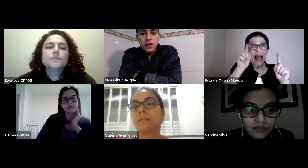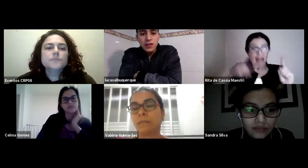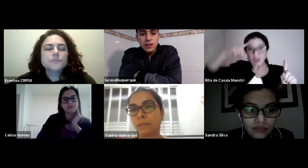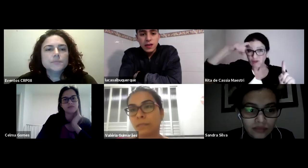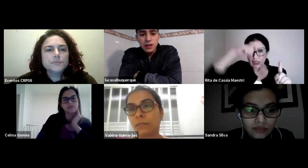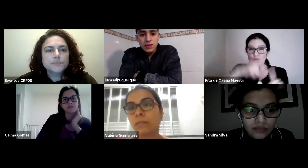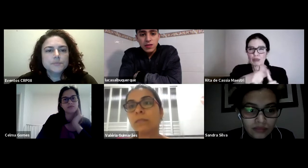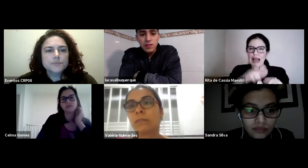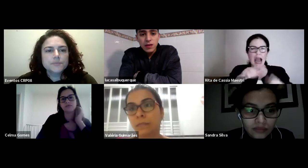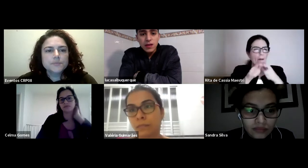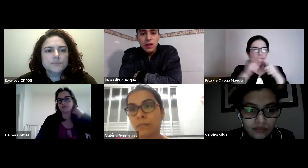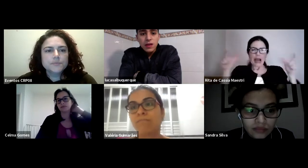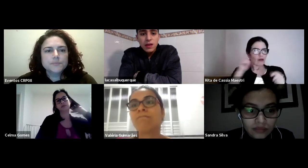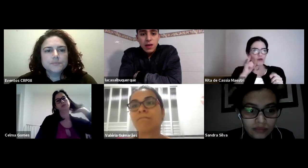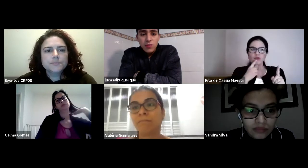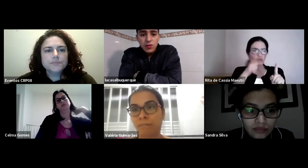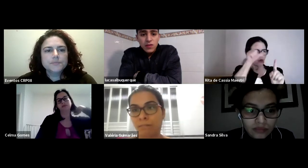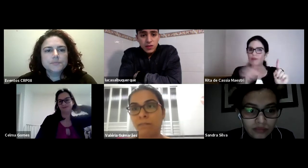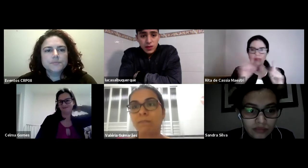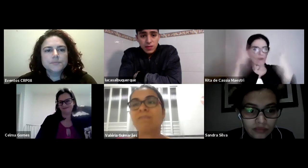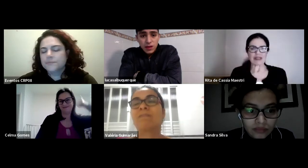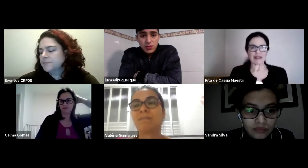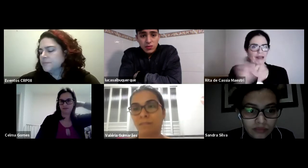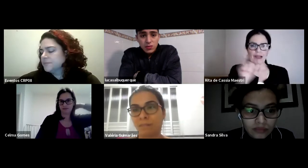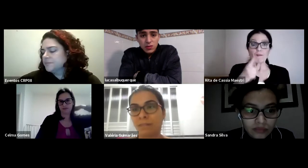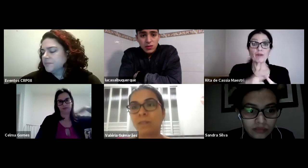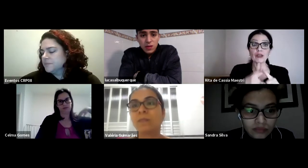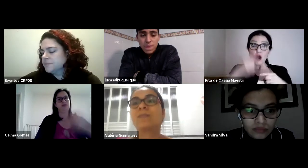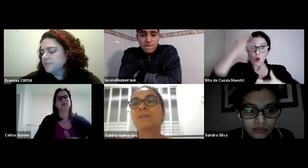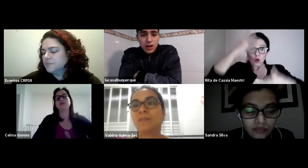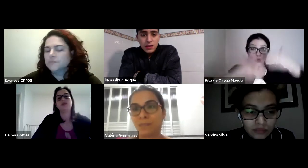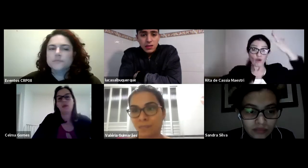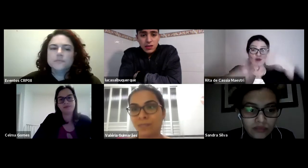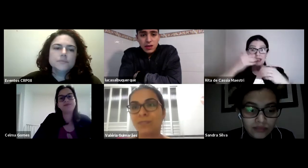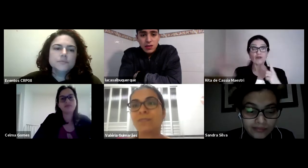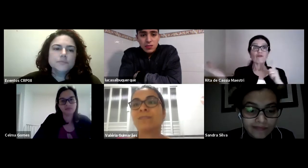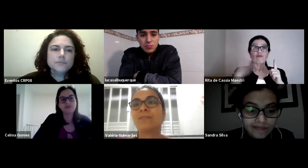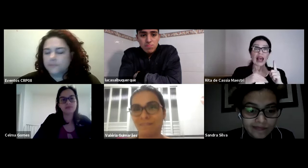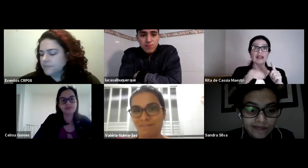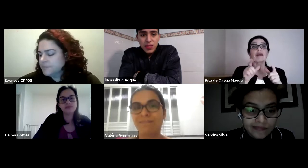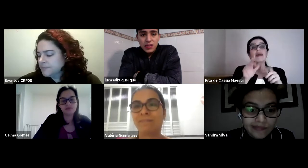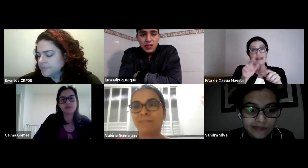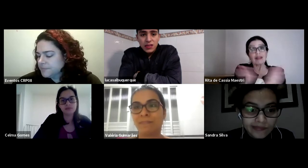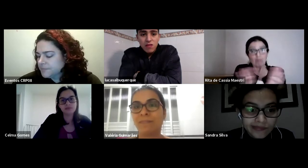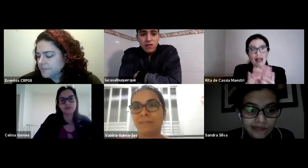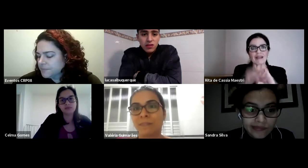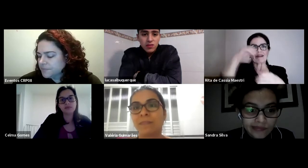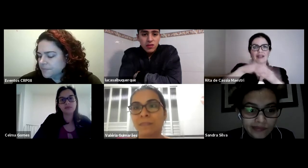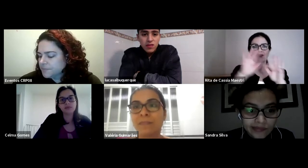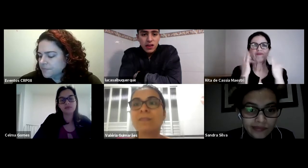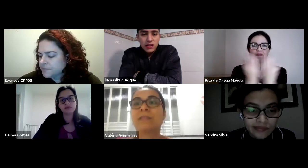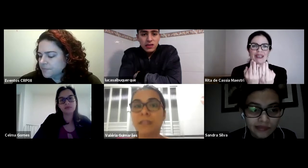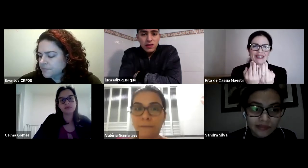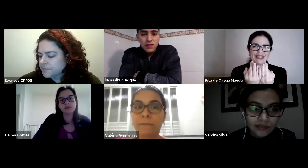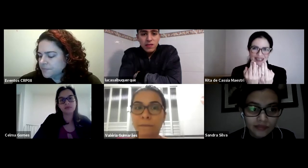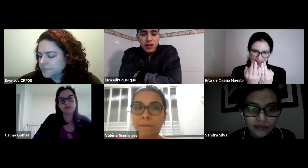de trazer essa relação da família. É muito difícil, porque a maioria dos surdos, eles não aceitam. Eles entram em conflito quando